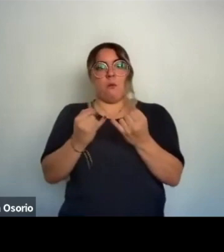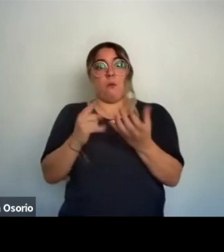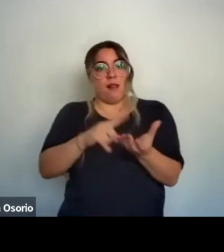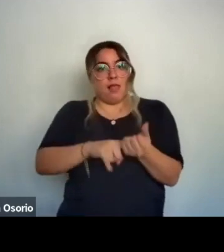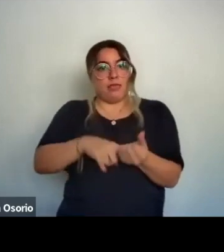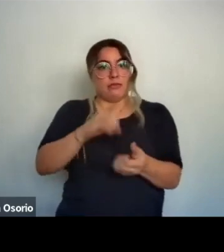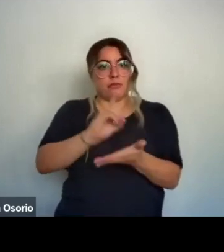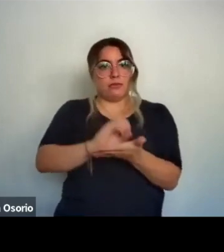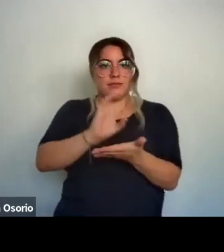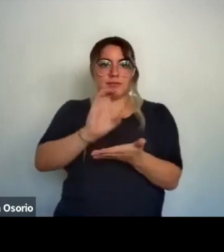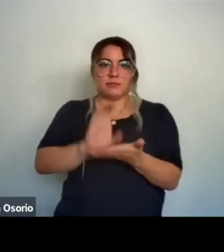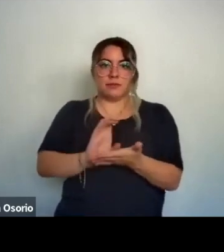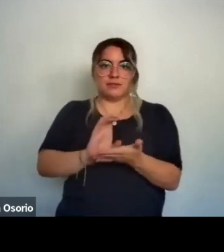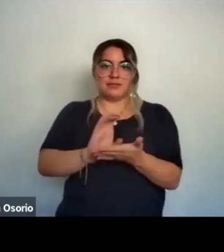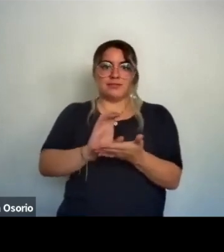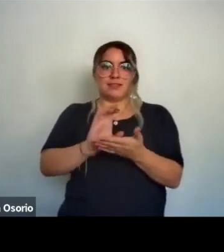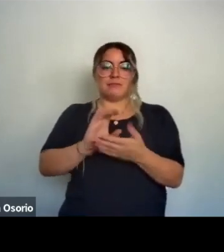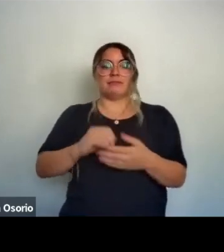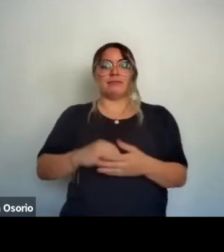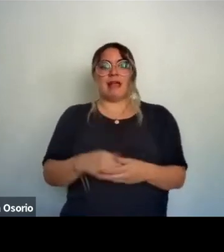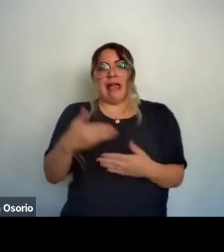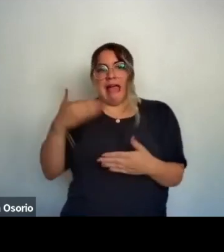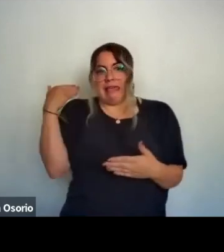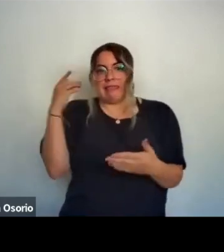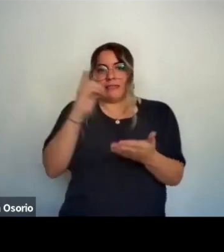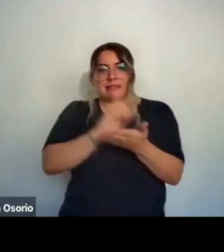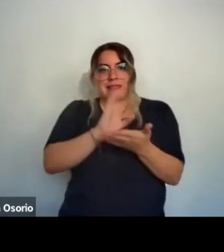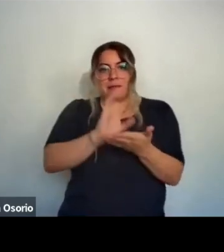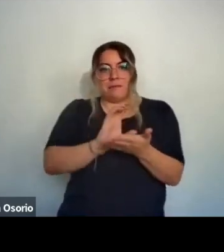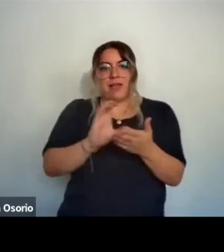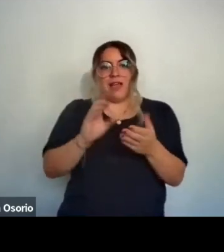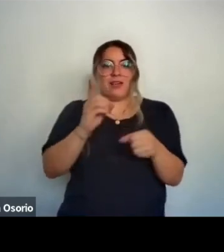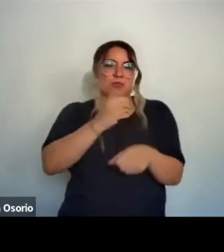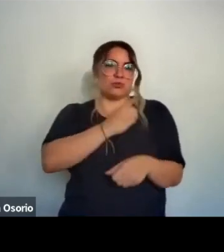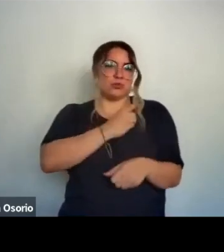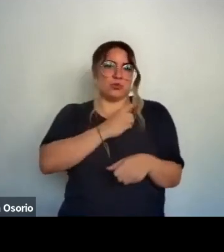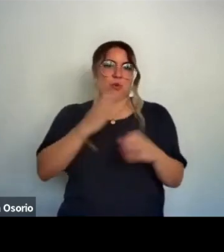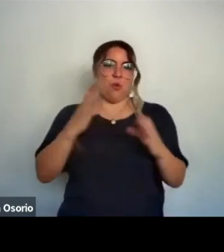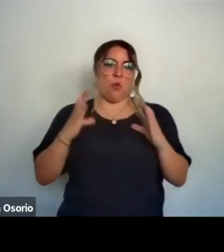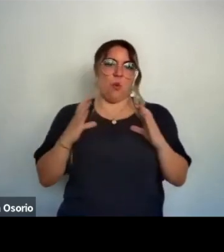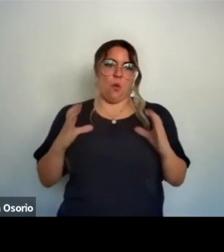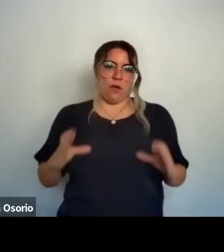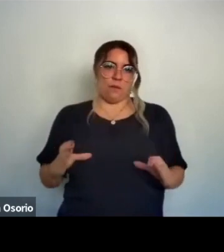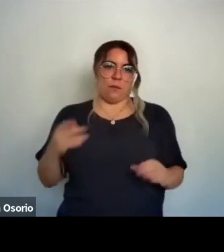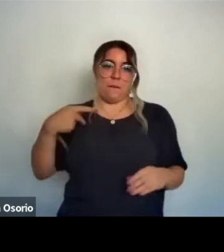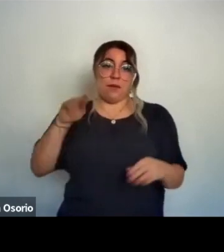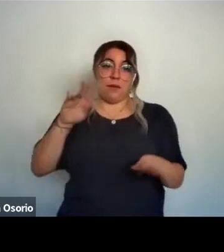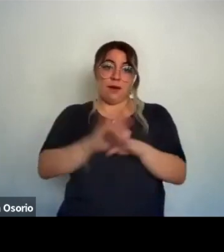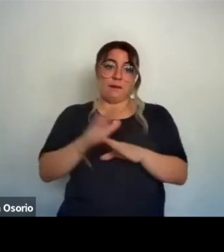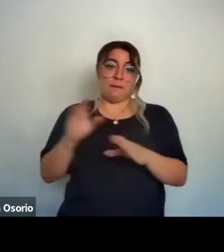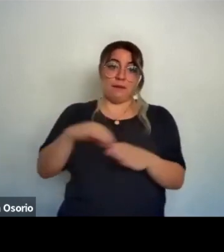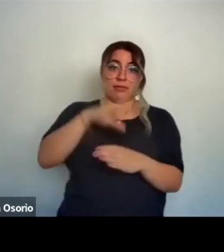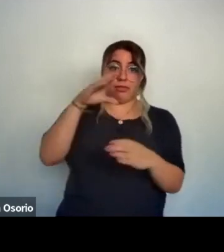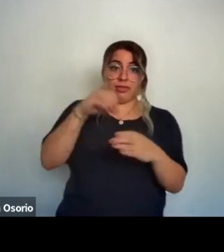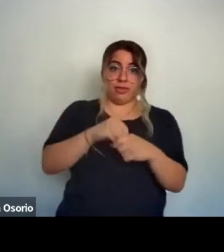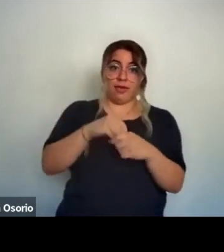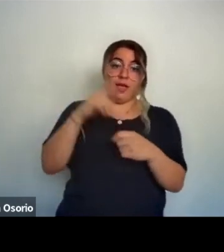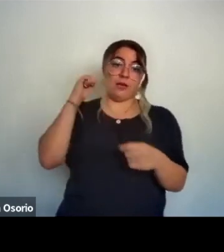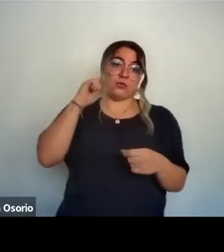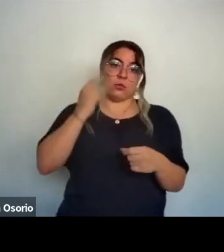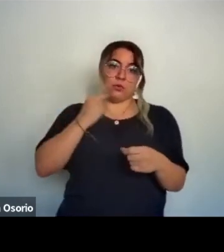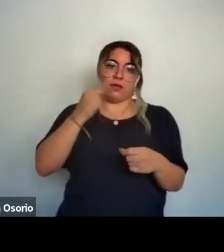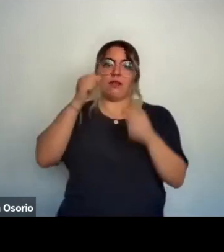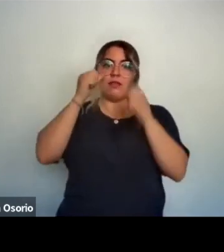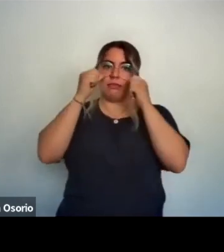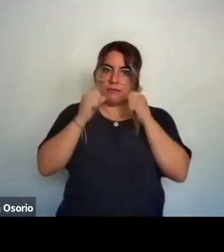ir incorporando poco a poco. Esto va a tener una perspectiva desde la rehabilitación, y aquí sí es